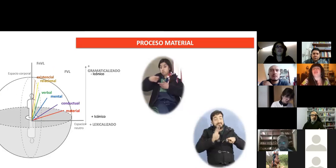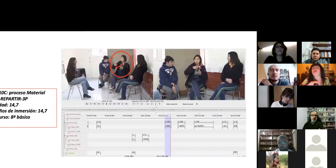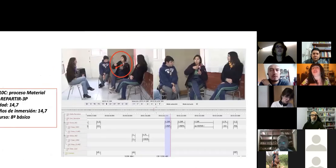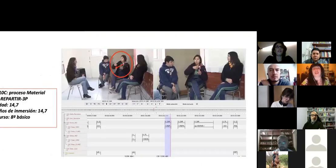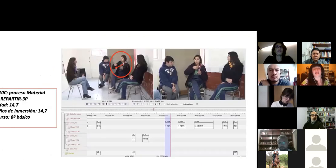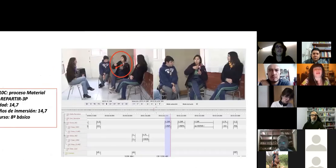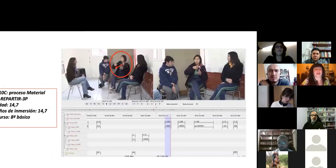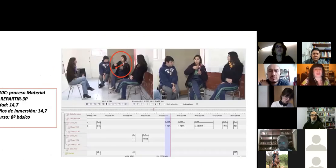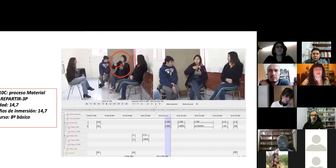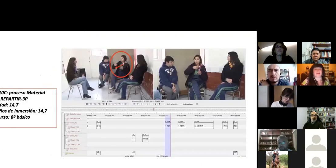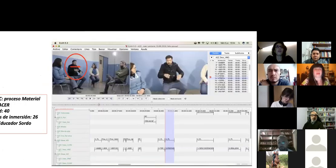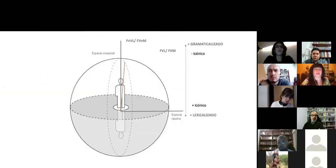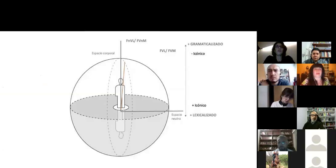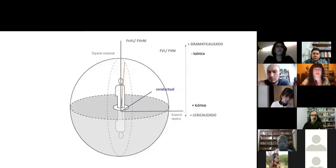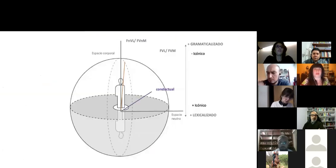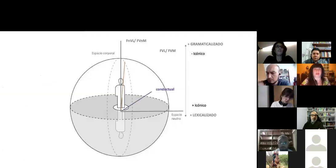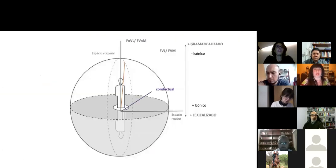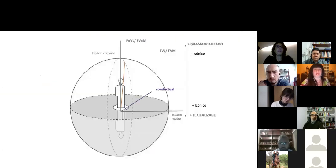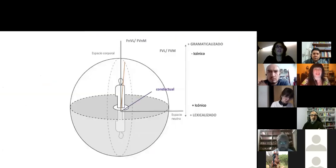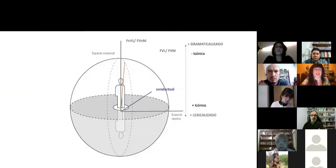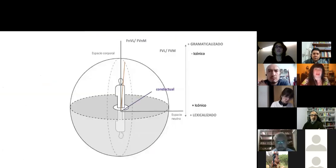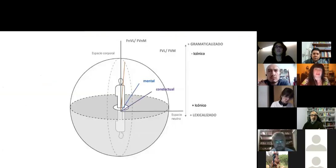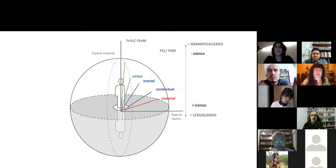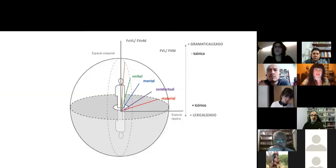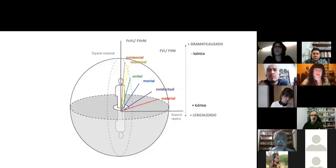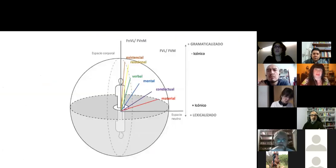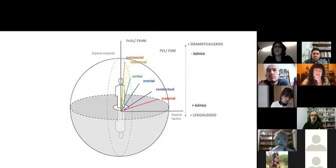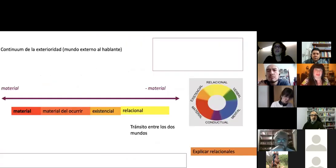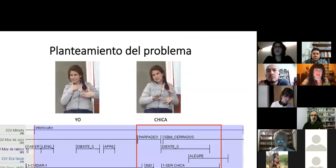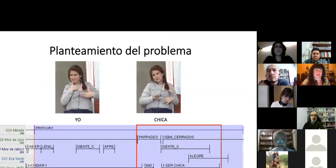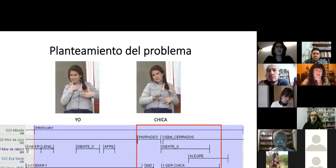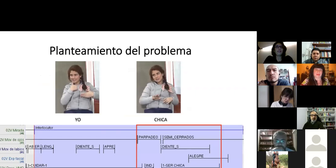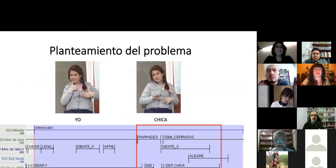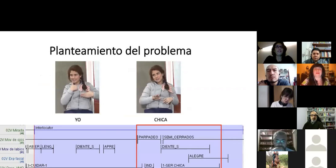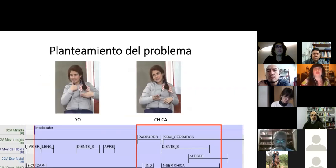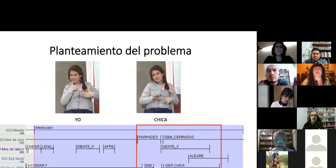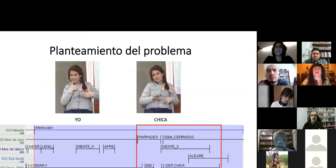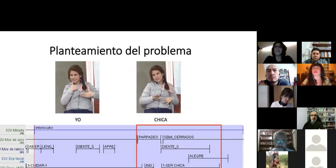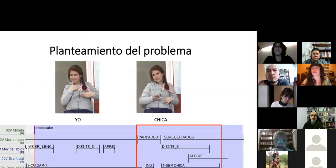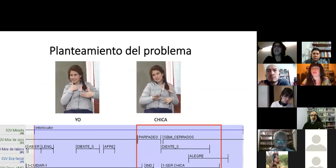Yo te avanzo hasta ahí, Fabi. Esta es la misma.